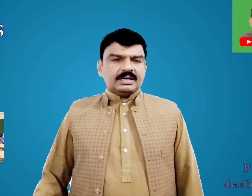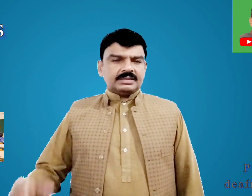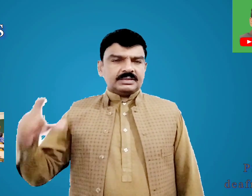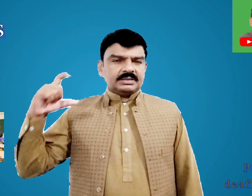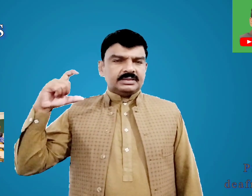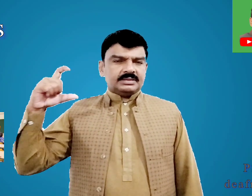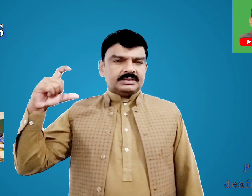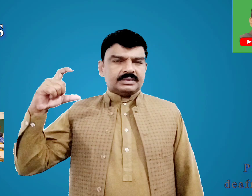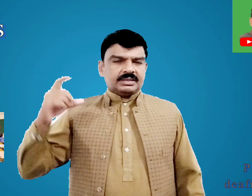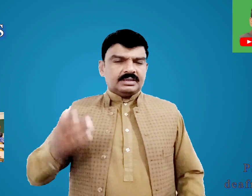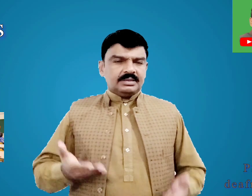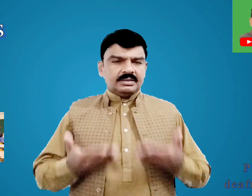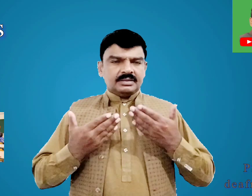क्लास सी